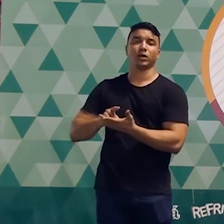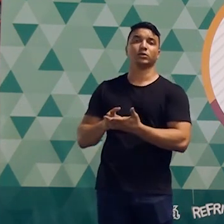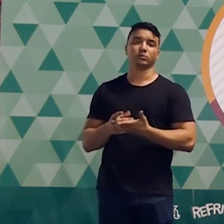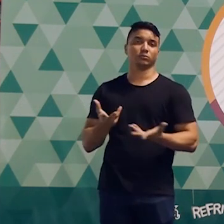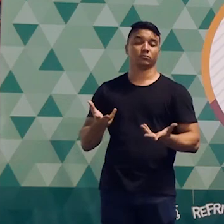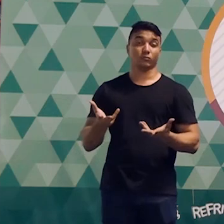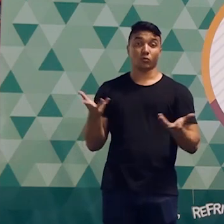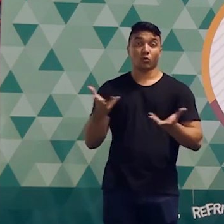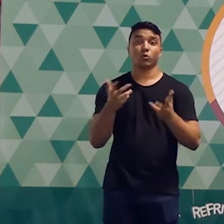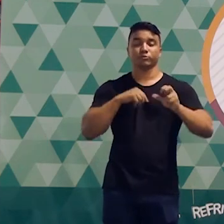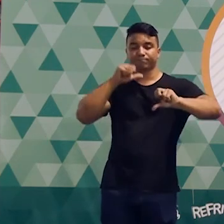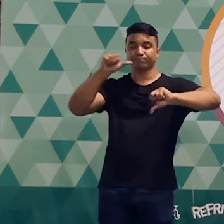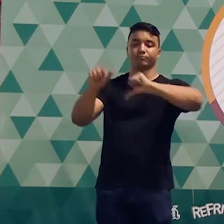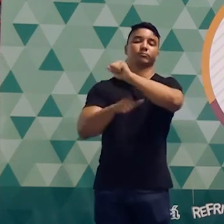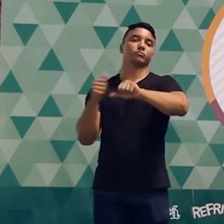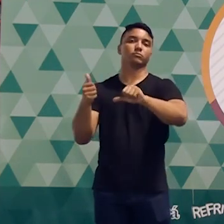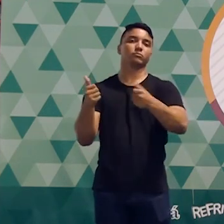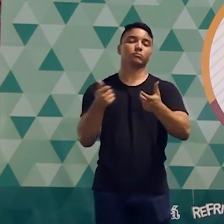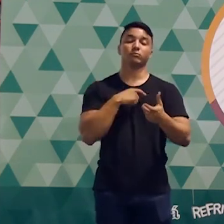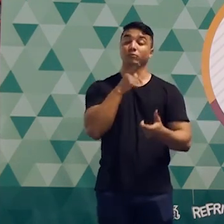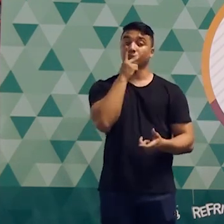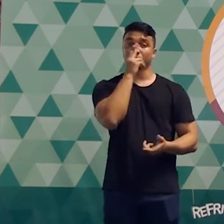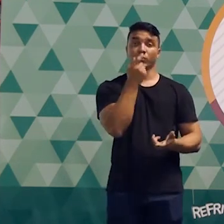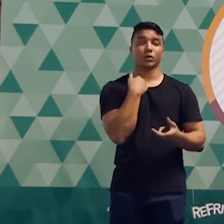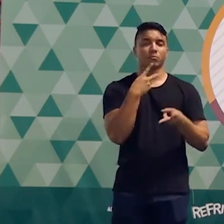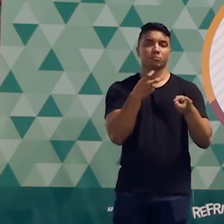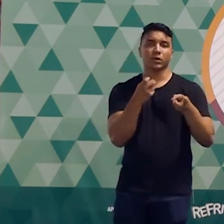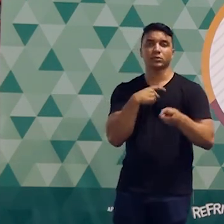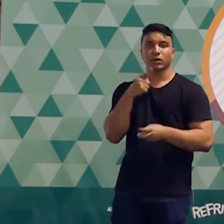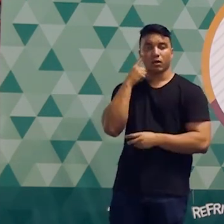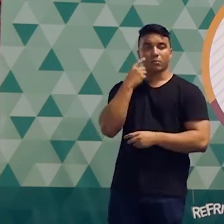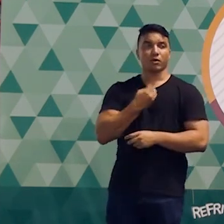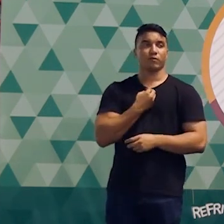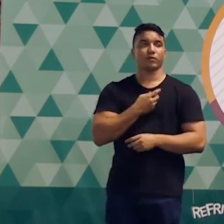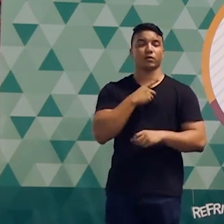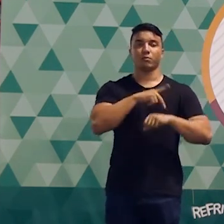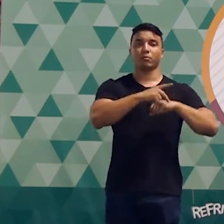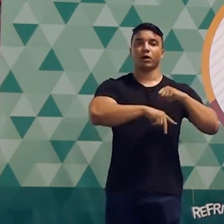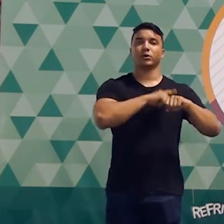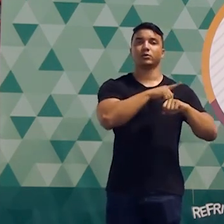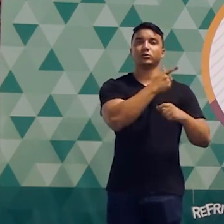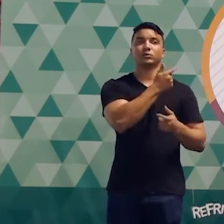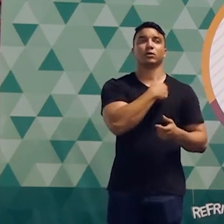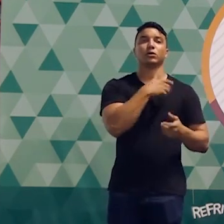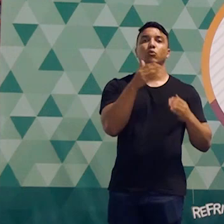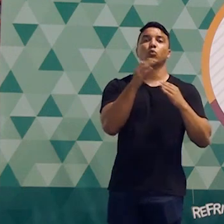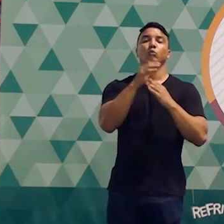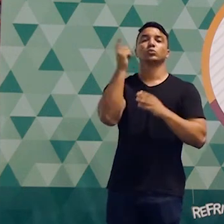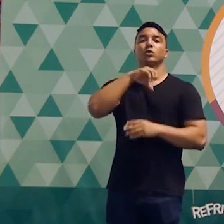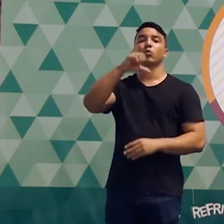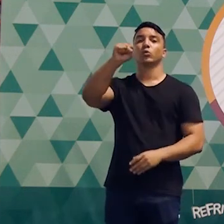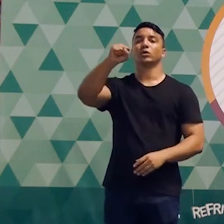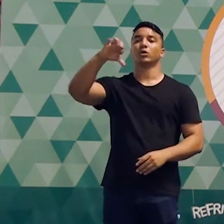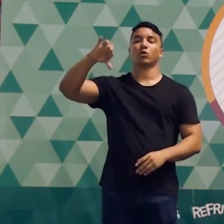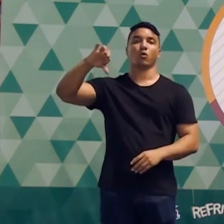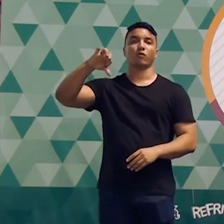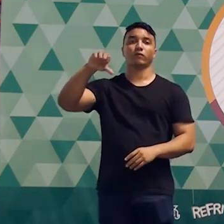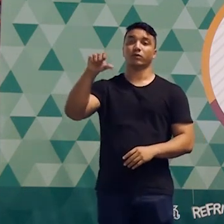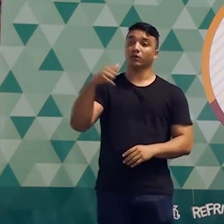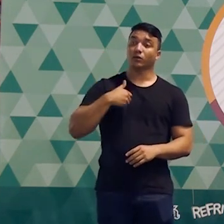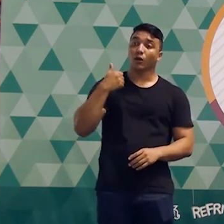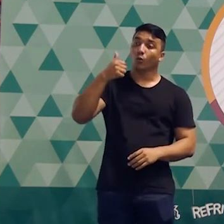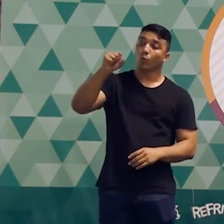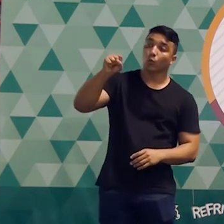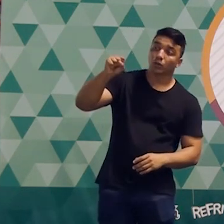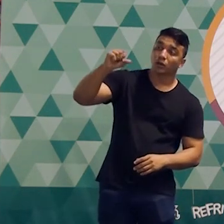Certo? Hoje não é mais. Hoje você vai ver que a expectativa de vida em países como o Japão está chegando em 89.